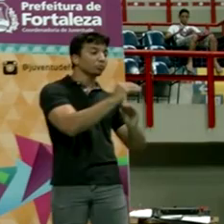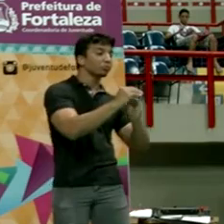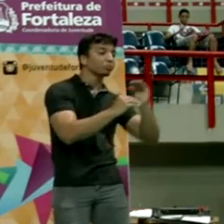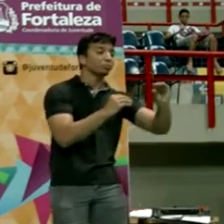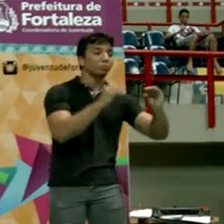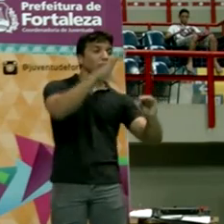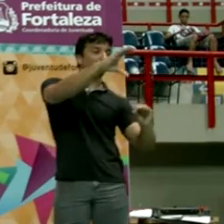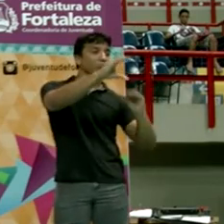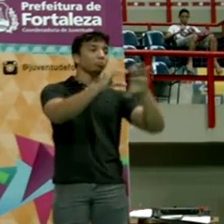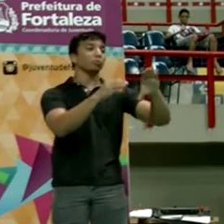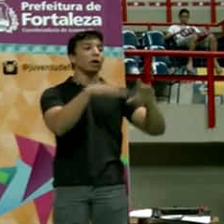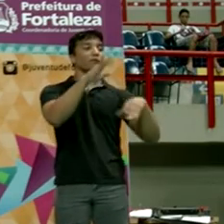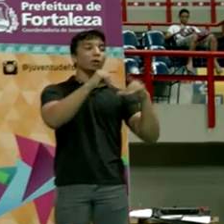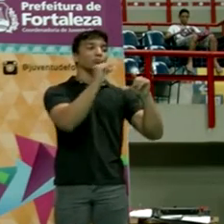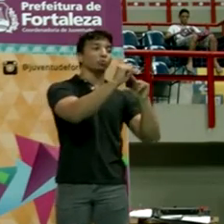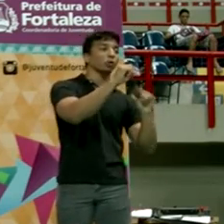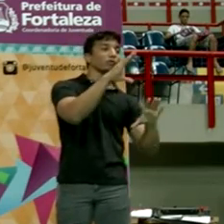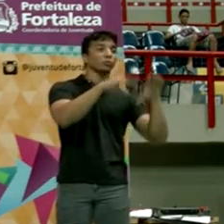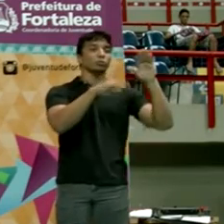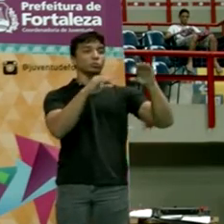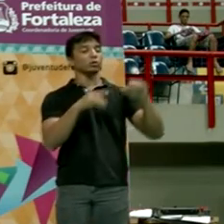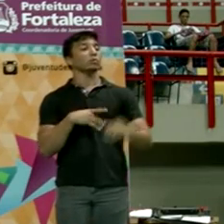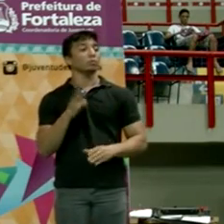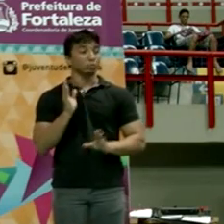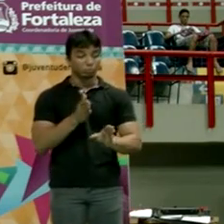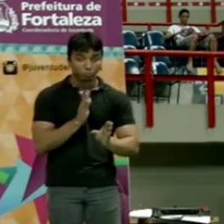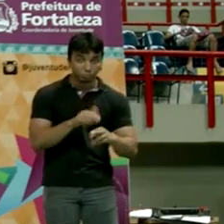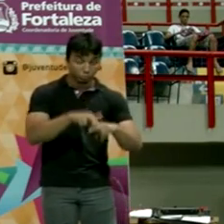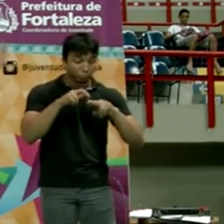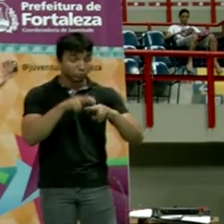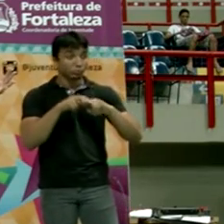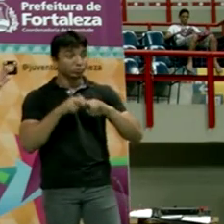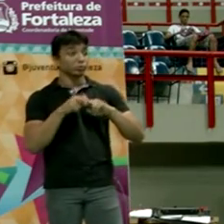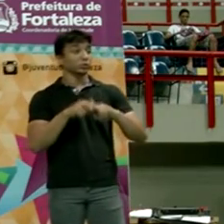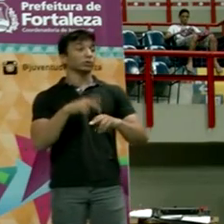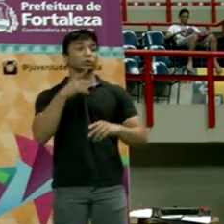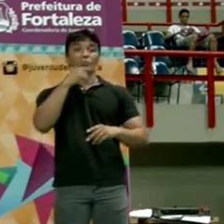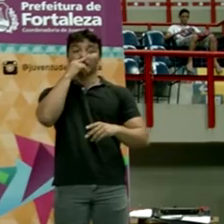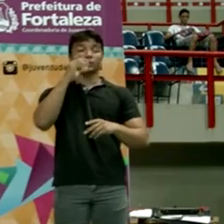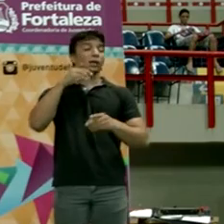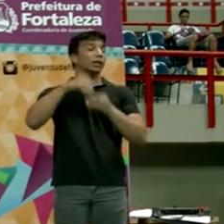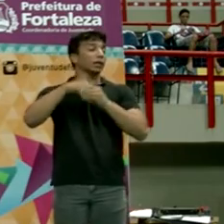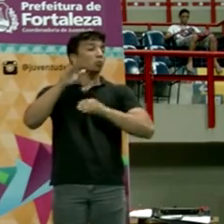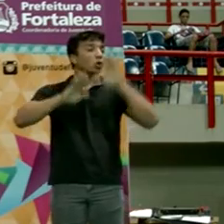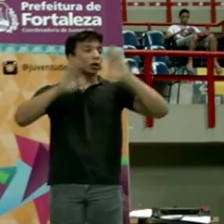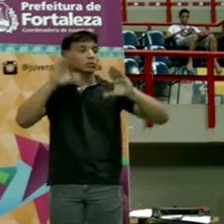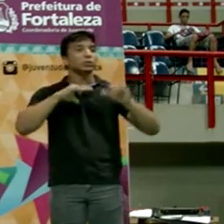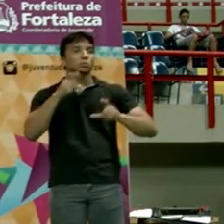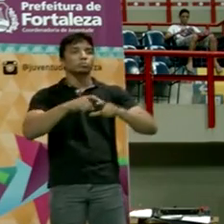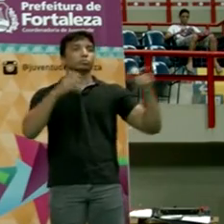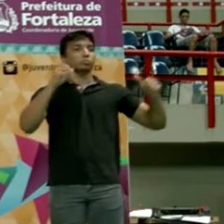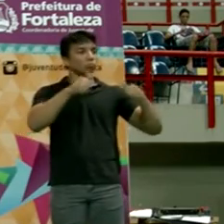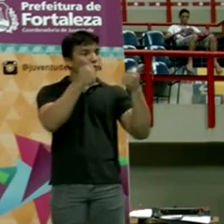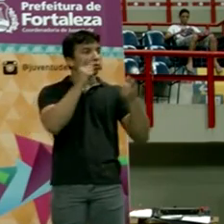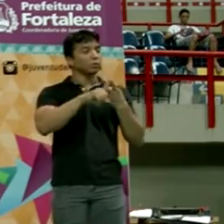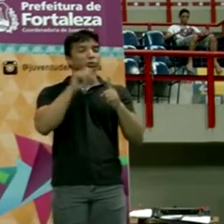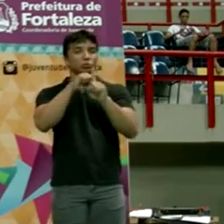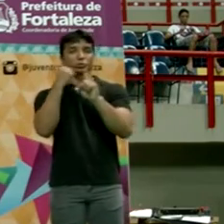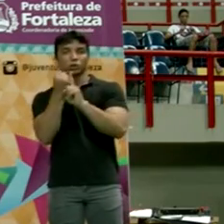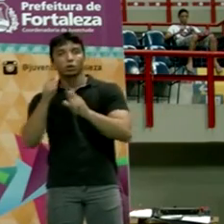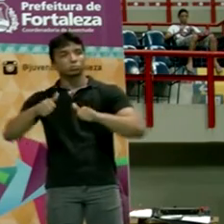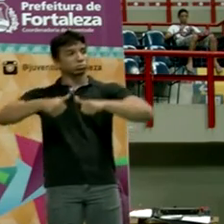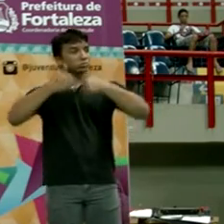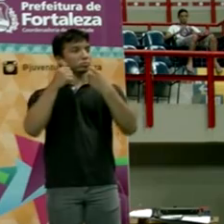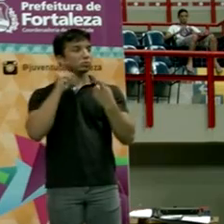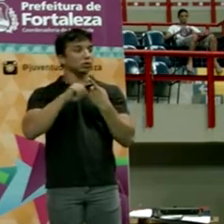grande avanço para a classe trabalhadora, a Revolução de 30, e para a democracia, e para as questões sociais.